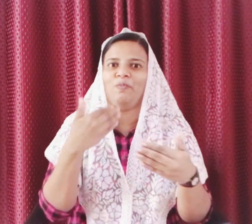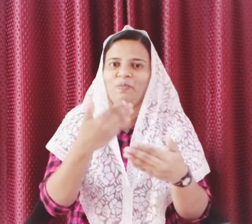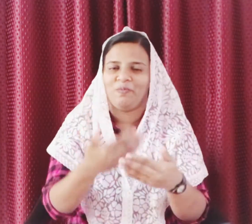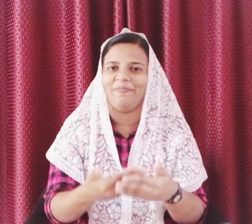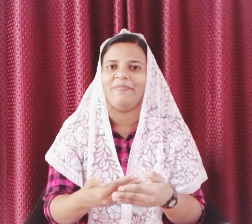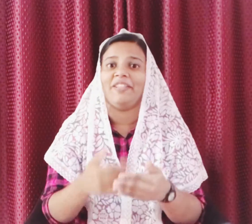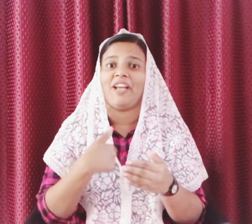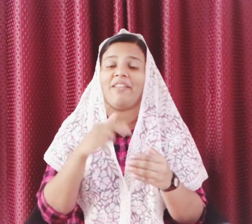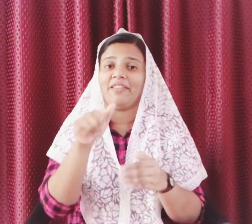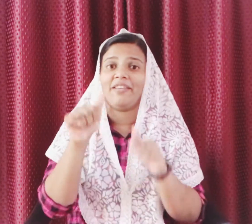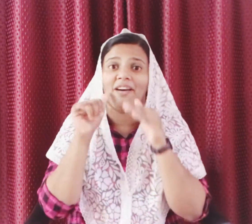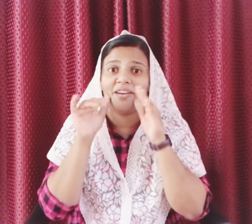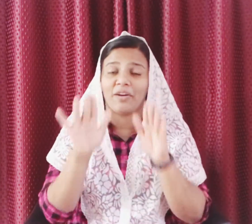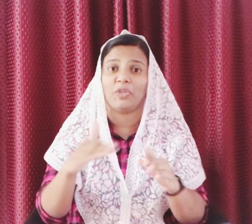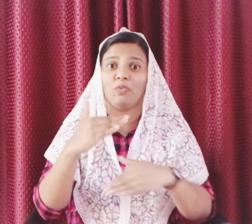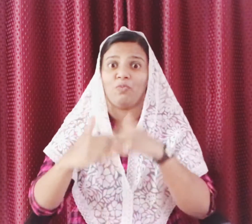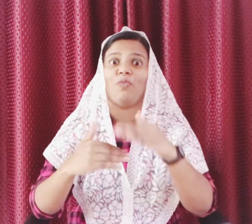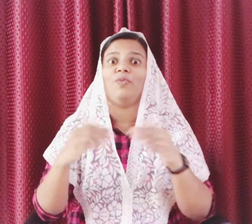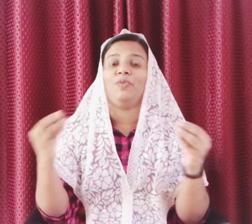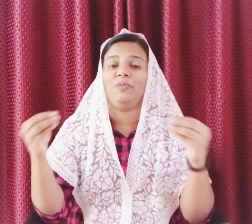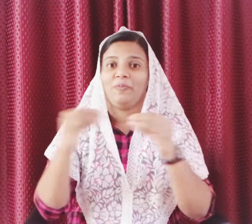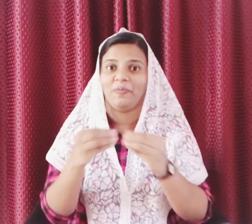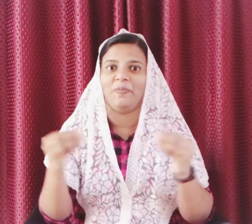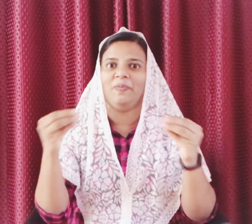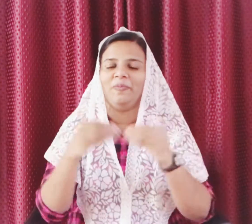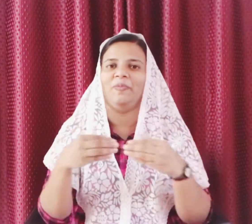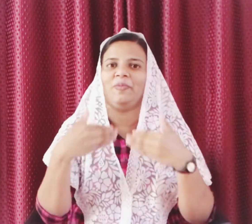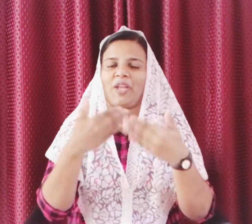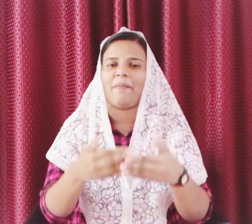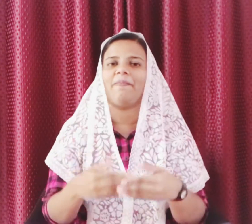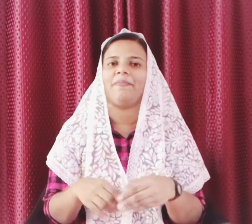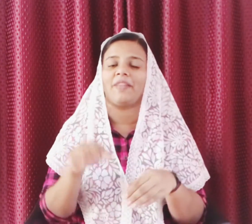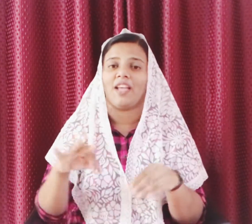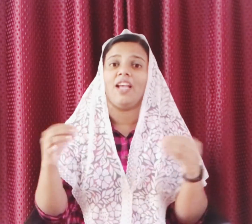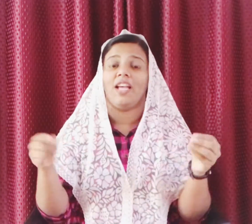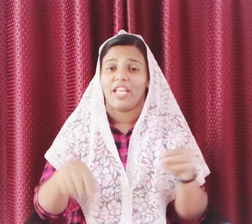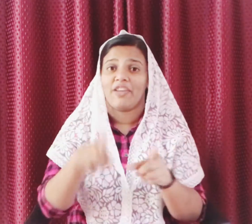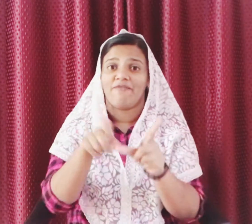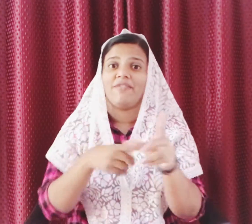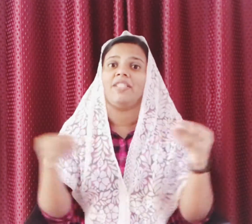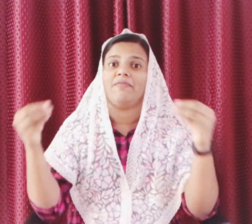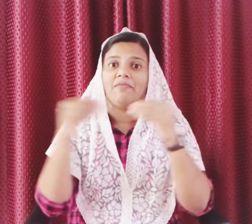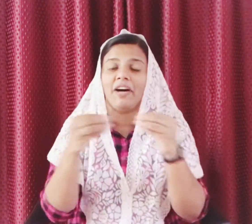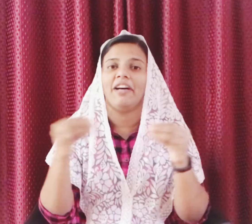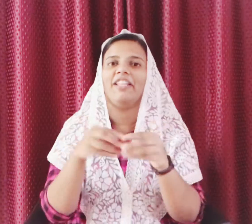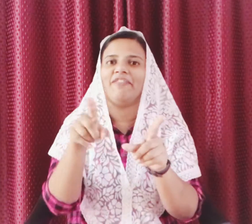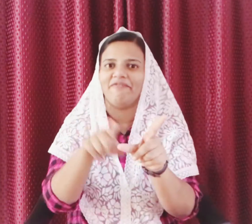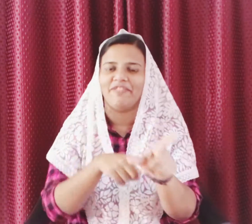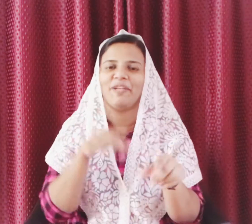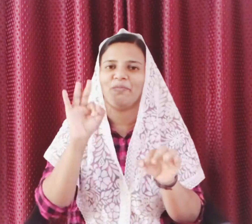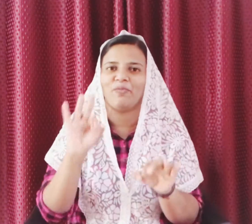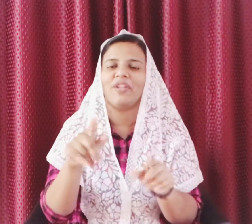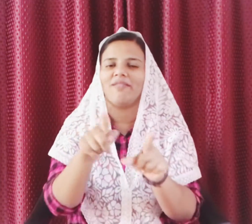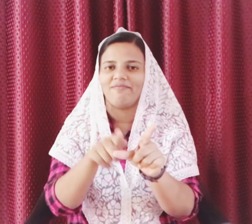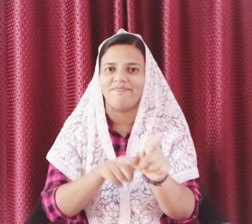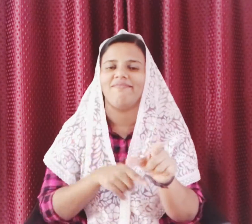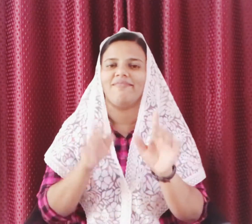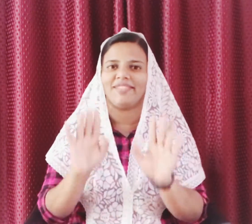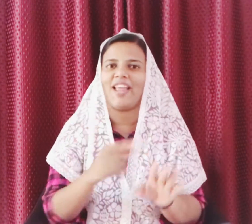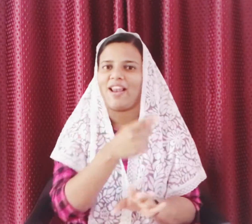നിന്നെ അനുഗ്രഹിക്കുകയും ഞാൻ നിന്നെ വർദ്ധിപ്പിക്കുകയും ചെയ്യും. അതായത് വർദ്ധനവിൻ്റെ വർഷം എന്നാണ് പരിശുദ്ധാത്മാവ് ഈ പുതിയ വർഷത്തിനെ നമ്മളെ